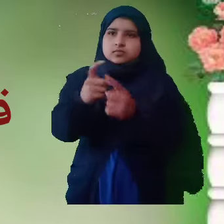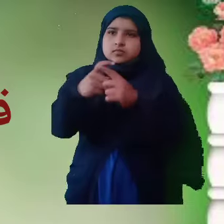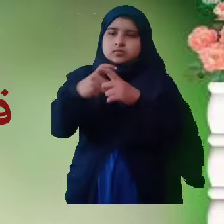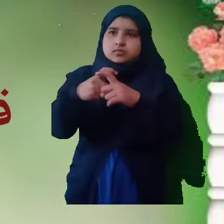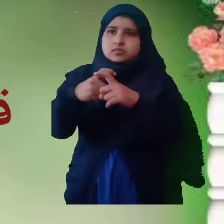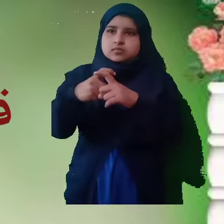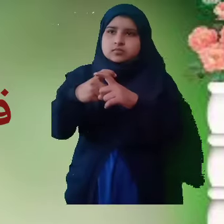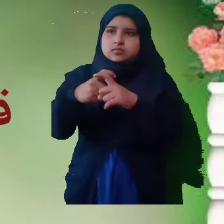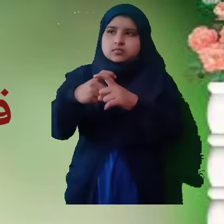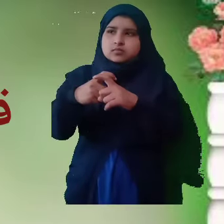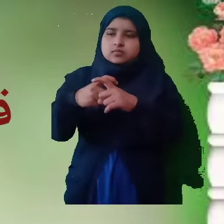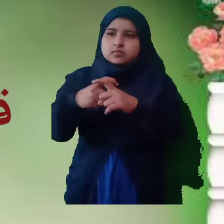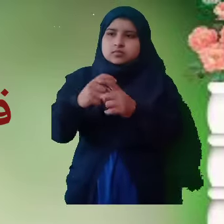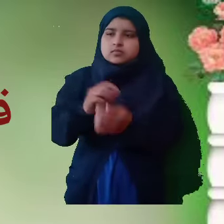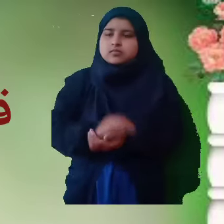कोस,